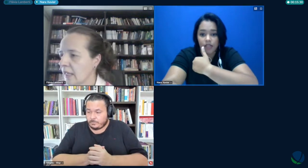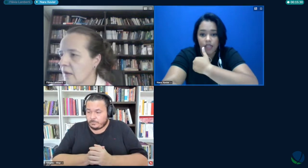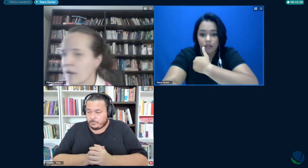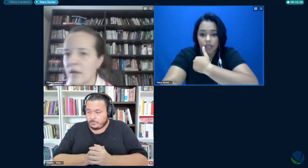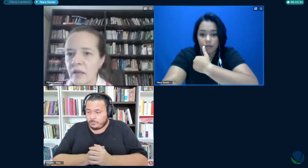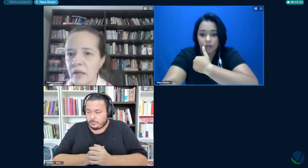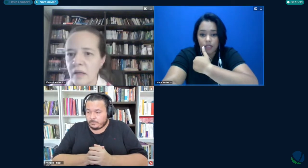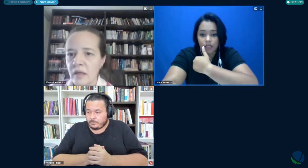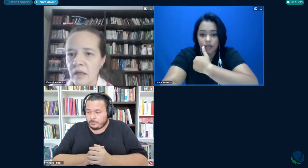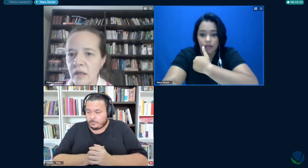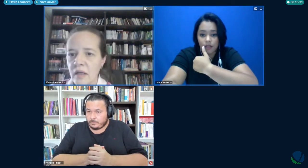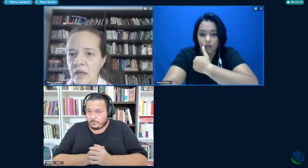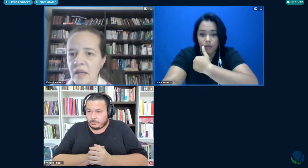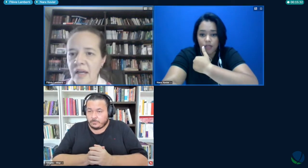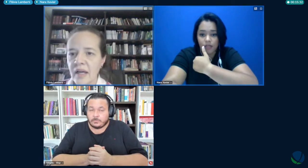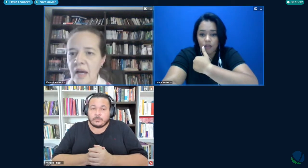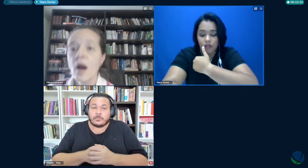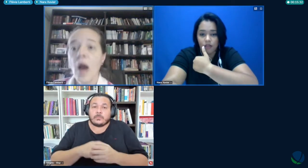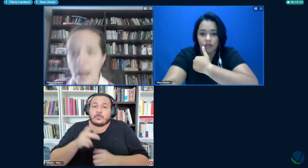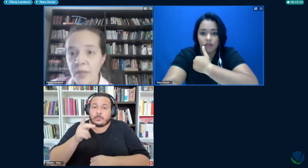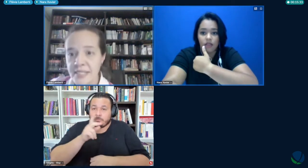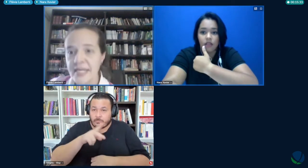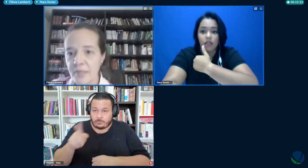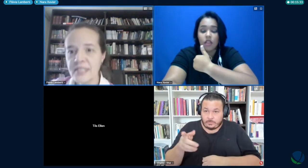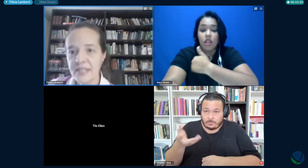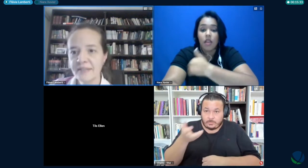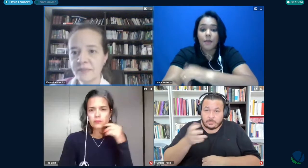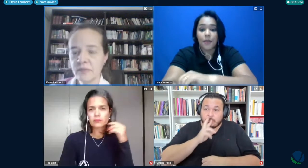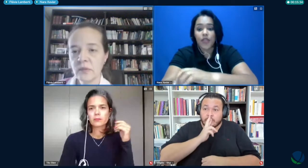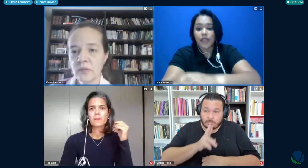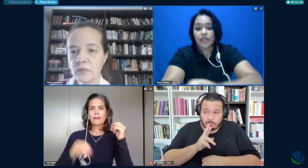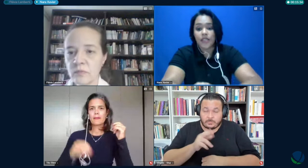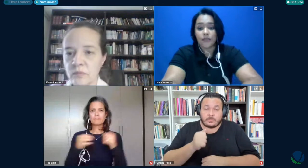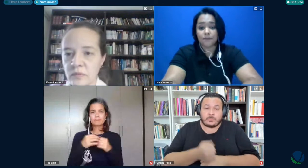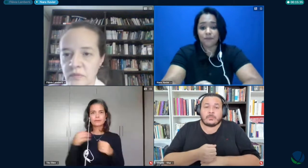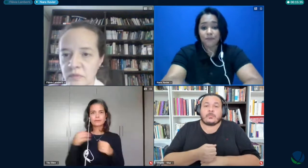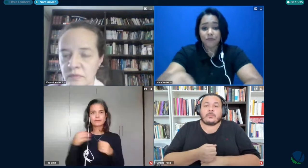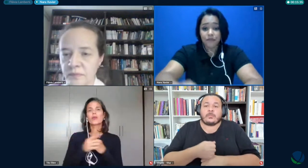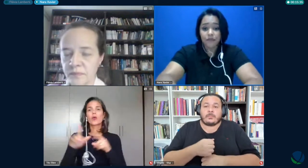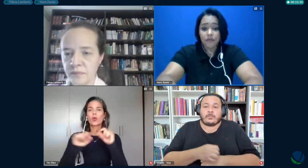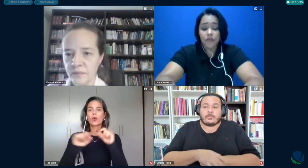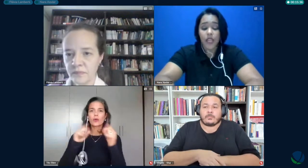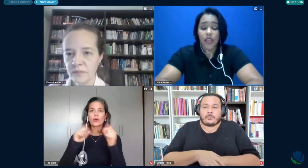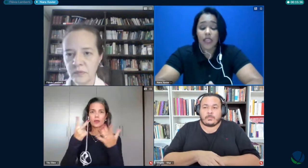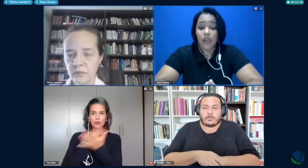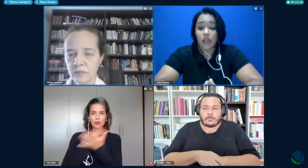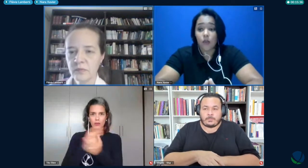Professora, a senhora quer que eu responda essa logo para a senhora? Ah, pode ser, pode ser. Porque assim,